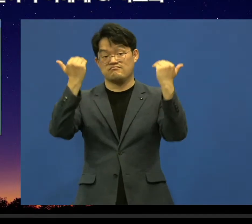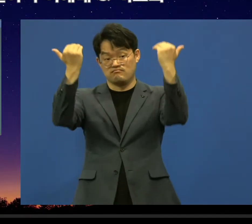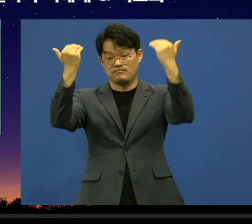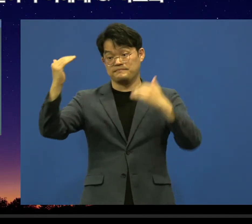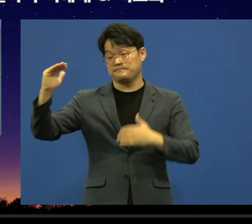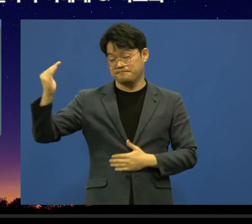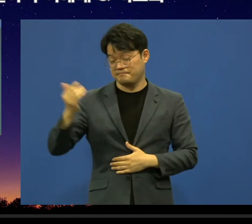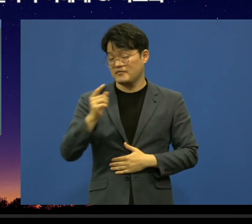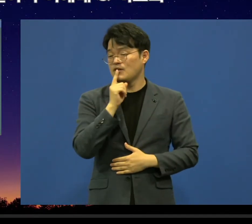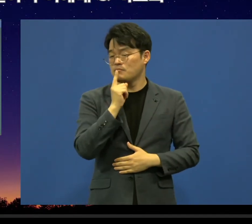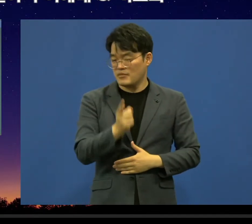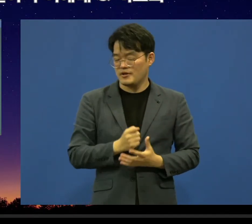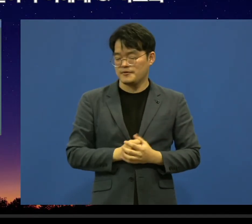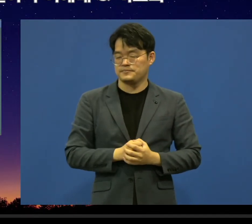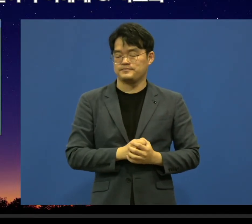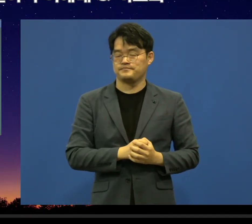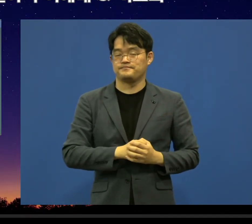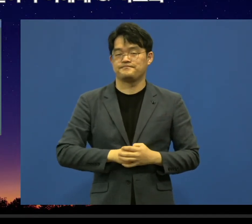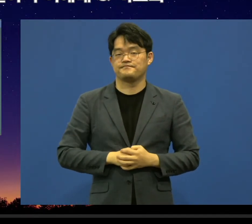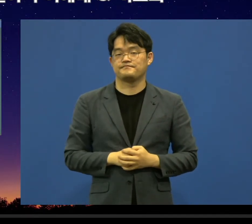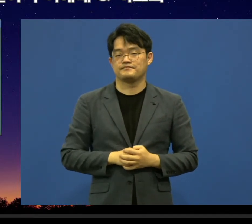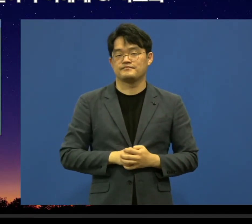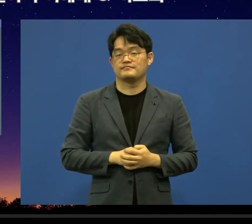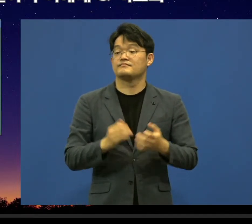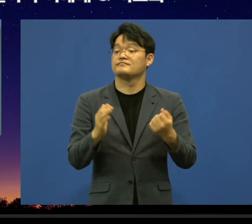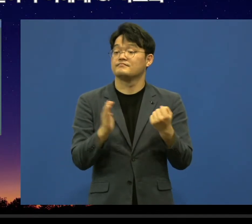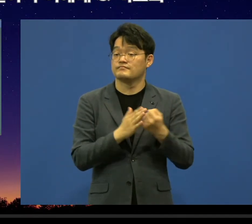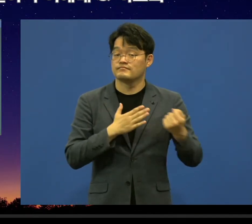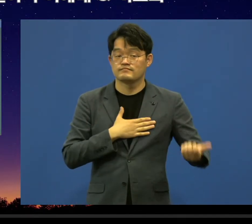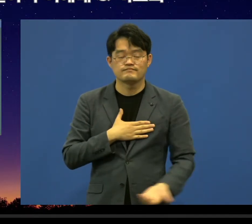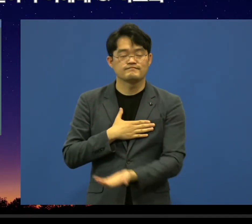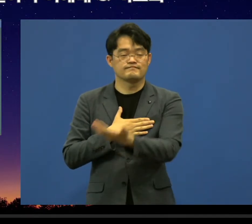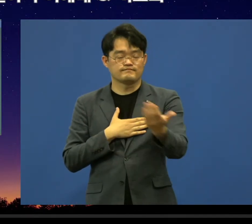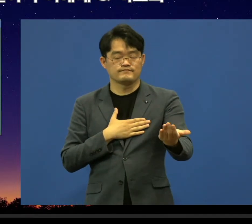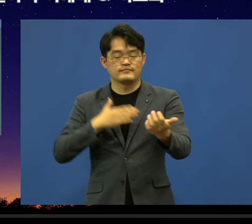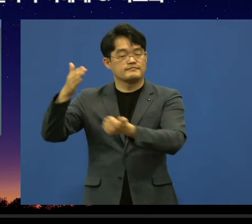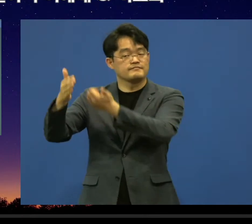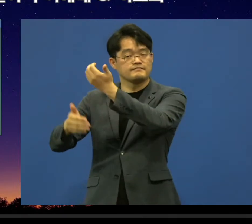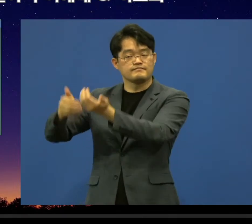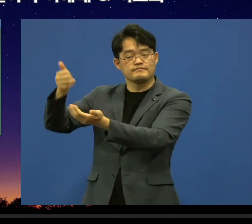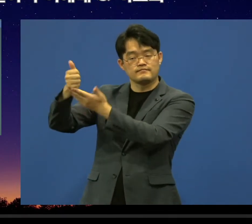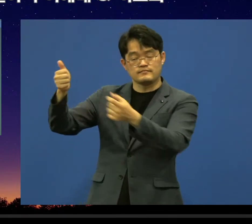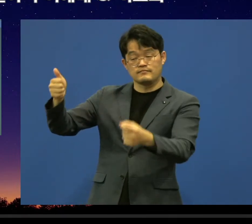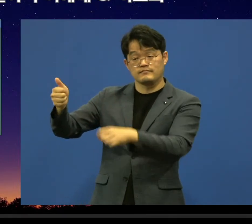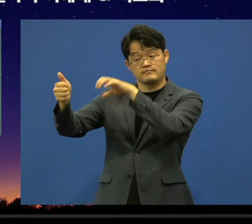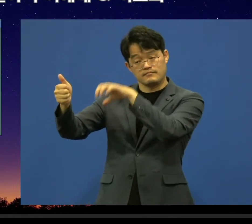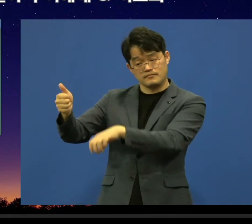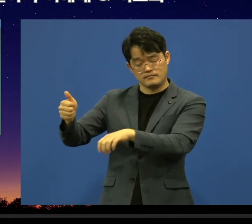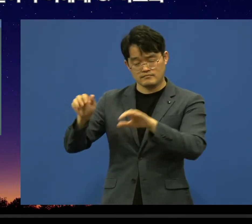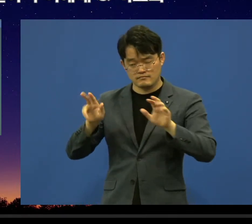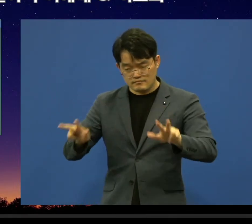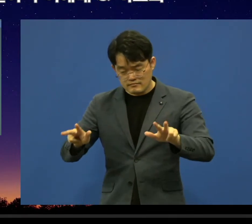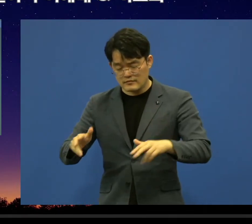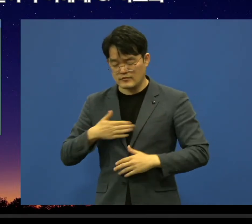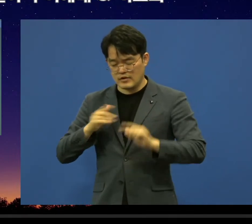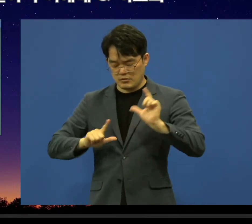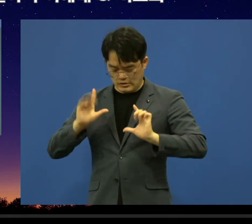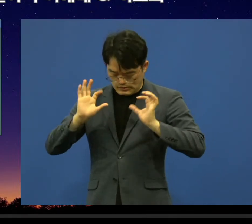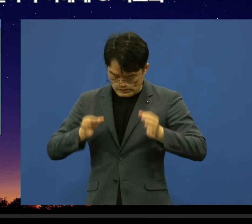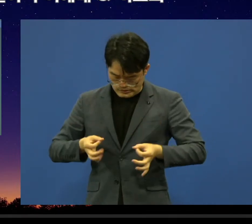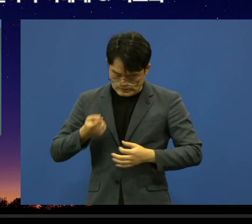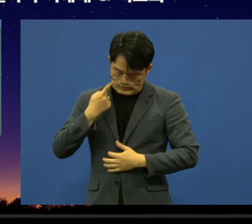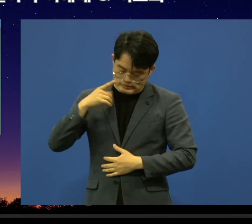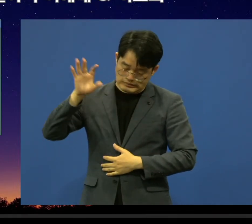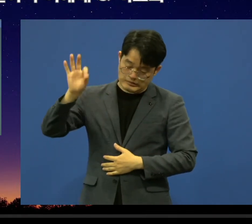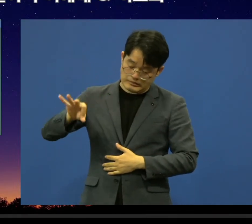하는 위대한 발걸음이 되었어요. 그러므로 저와 여러분들이 하나님 앞에 오늘 나의 모습이 너무나 초라해 보이고 내가 하는